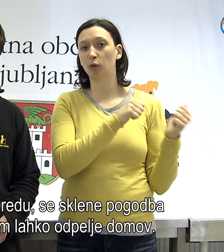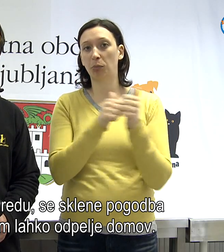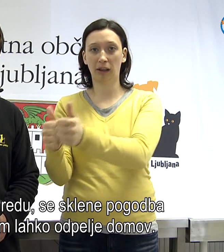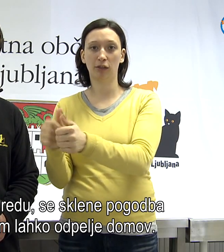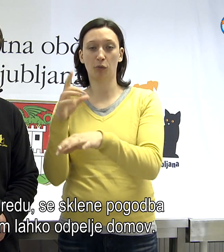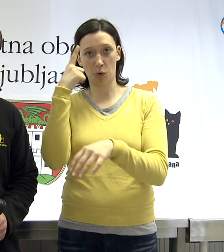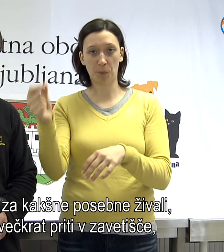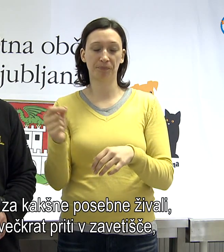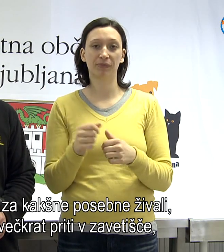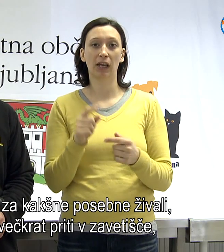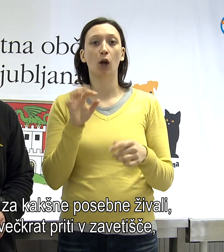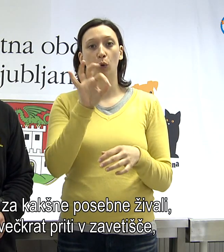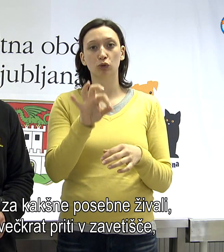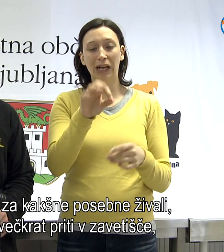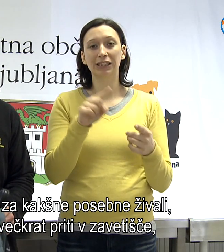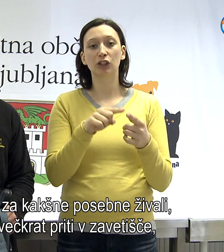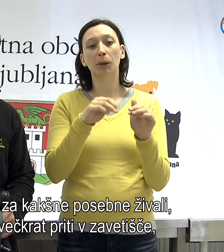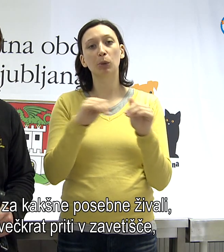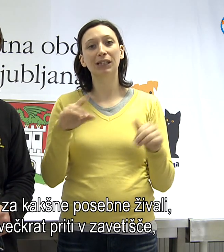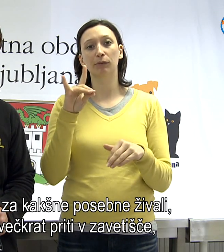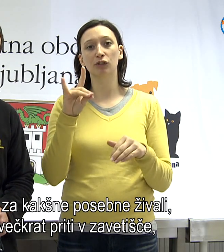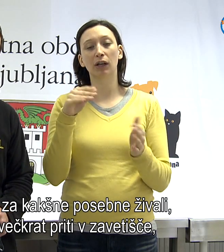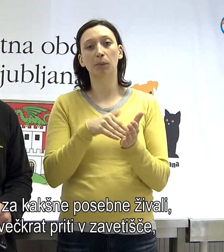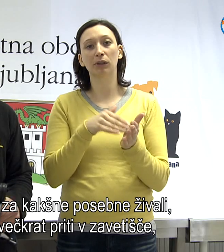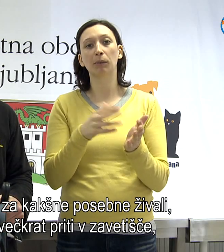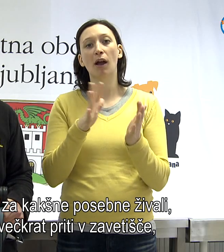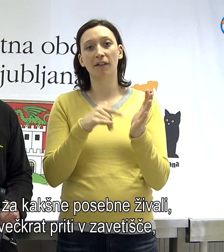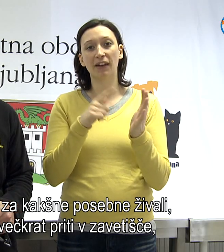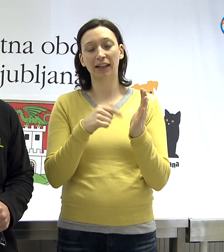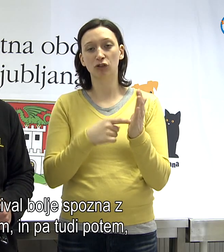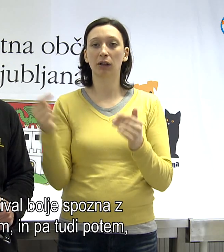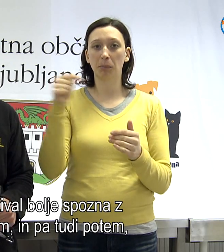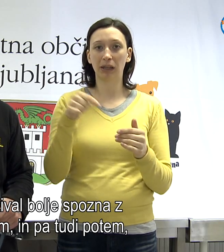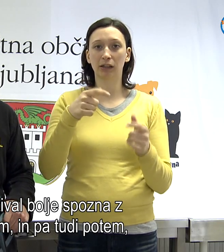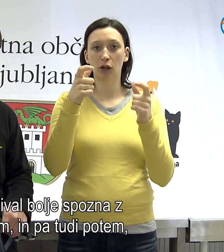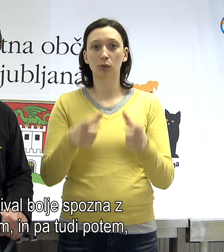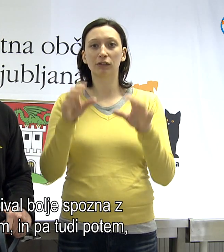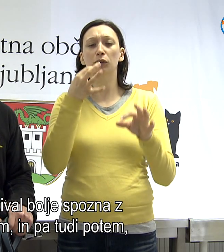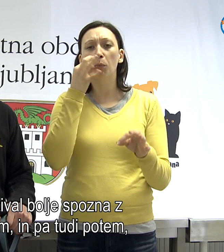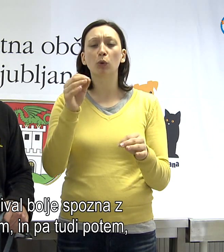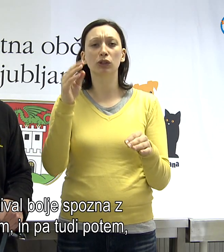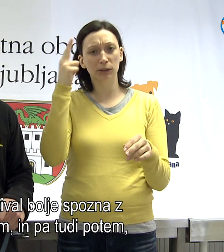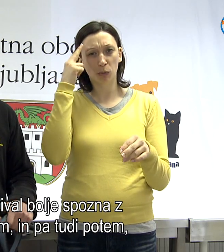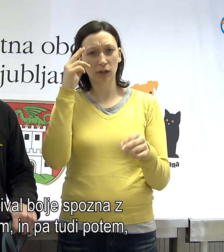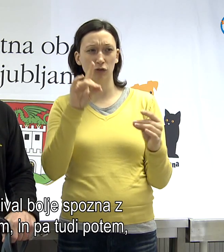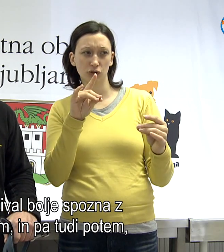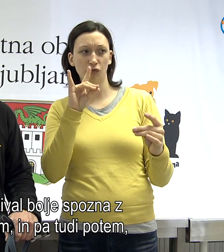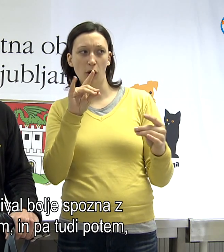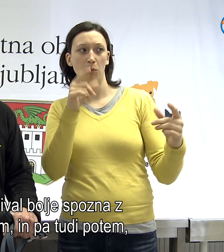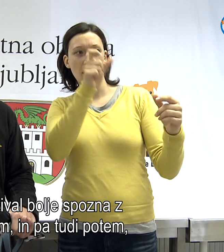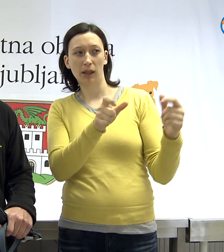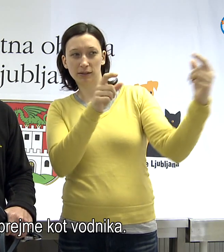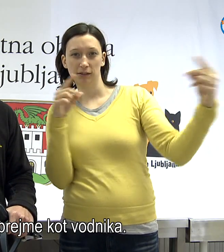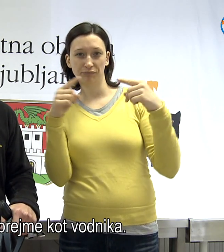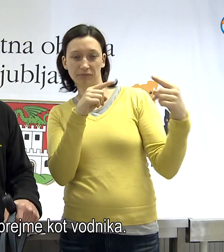domov. Včasih, če gre za kakšne posebne živali, je potrebno večkrat priti v zavetišče, da se žival bolje spozna z lastnikom in pa tudi